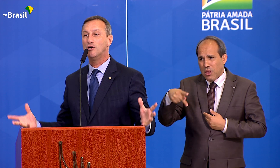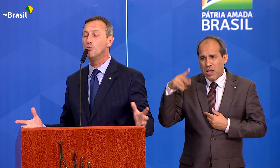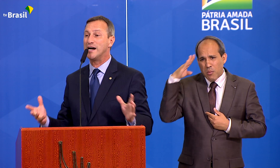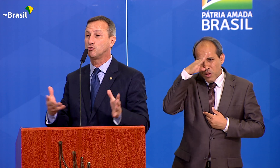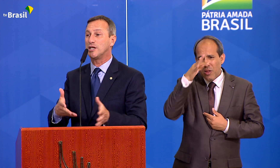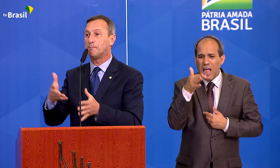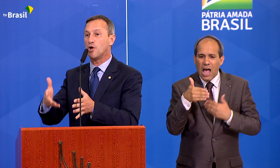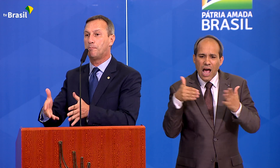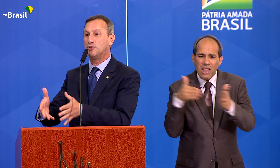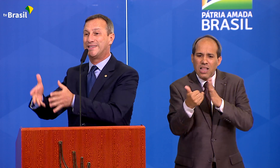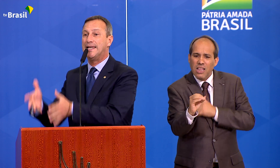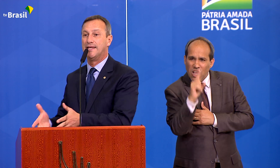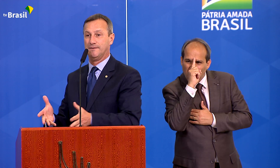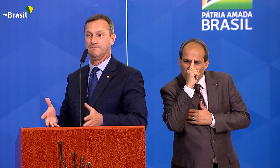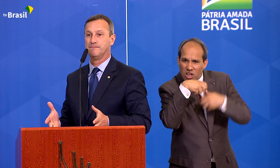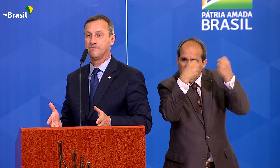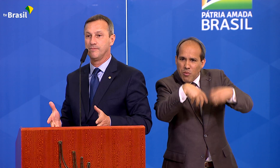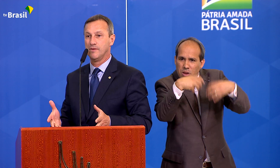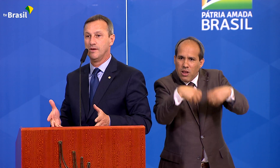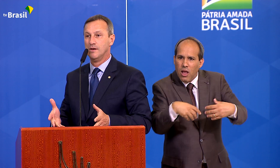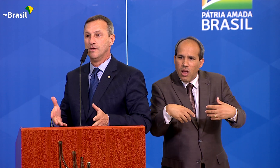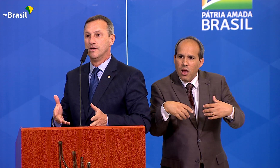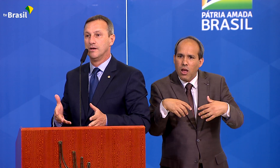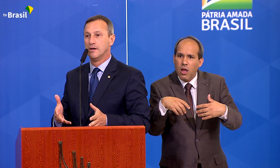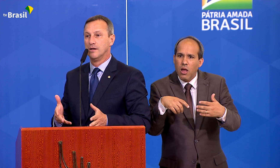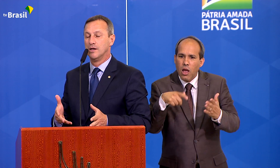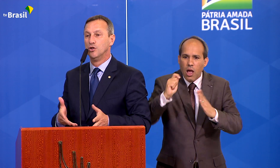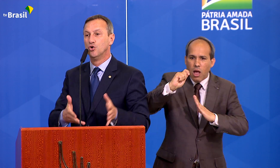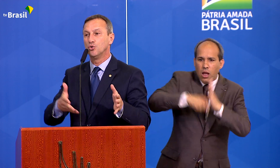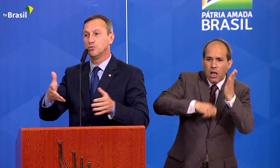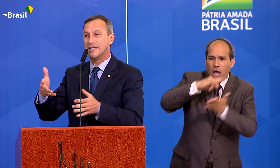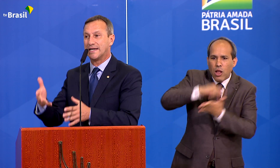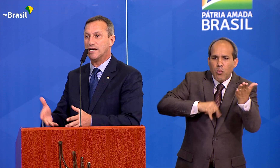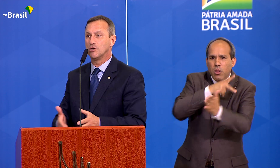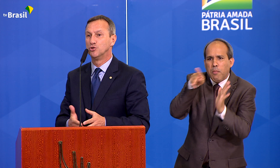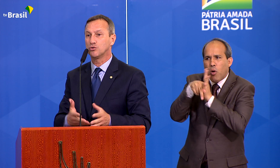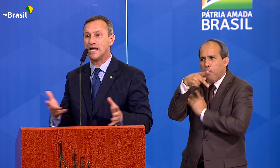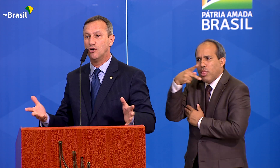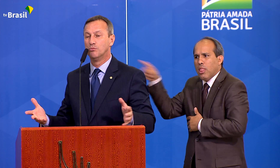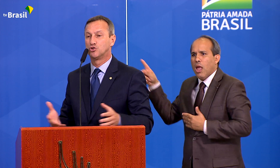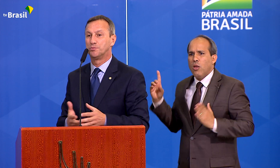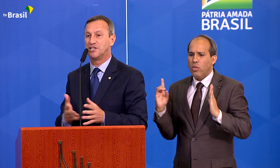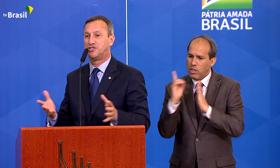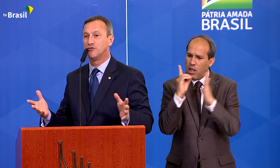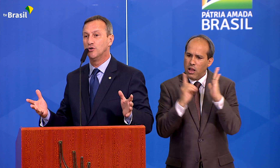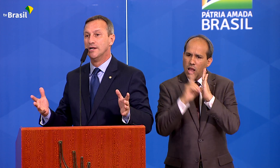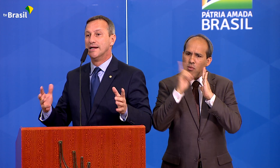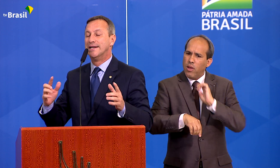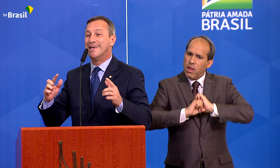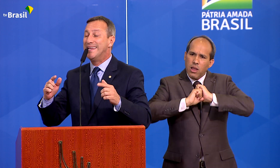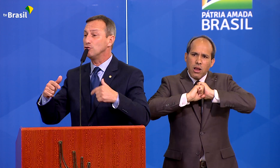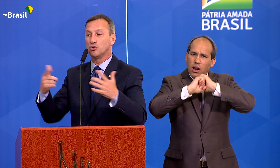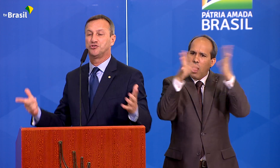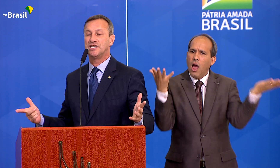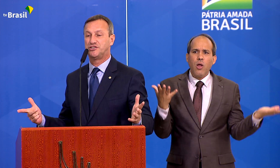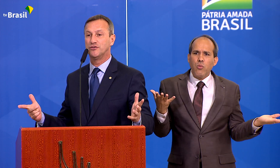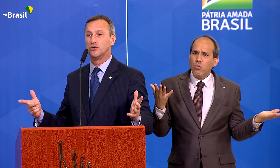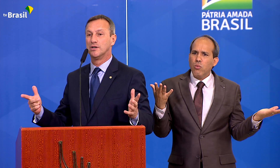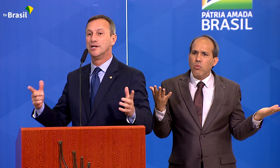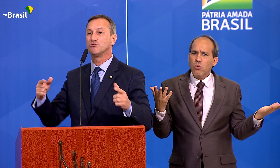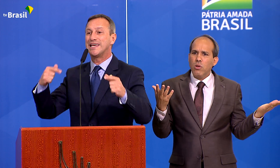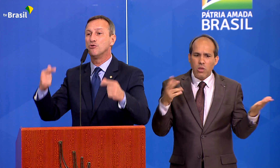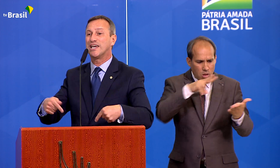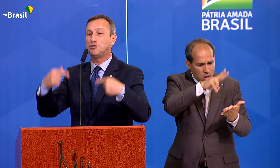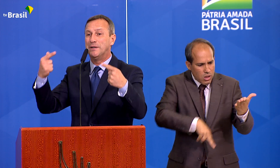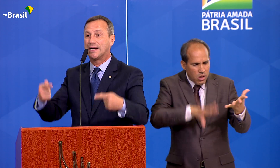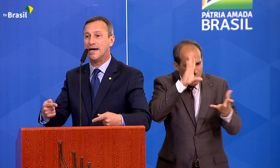se explicar no mato que é próprio dele o you decreto muito claro muito objetivo ele é alto